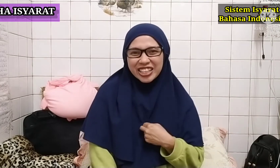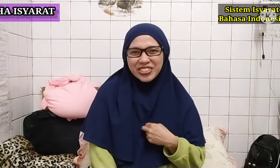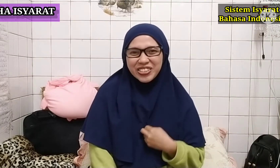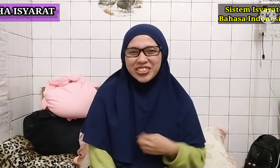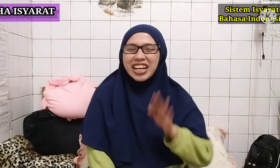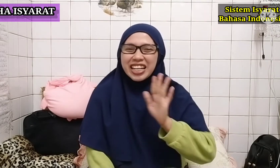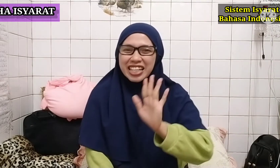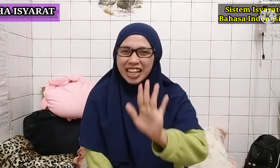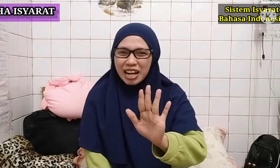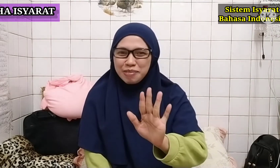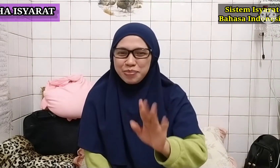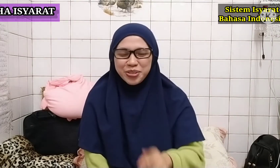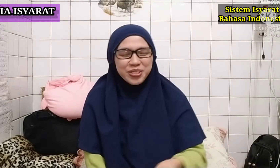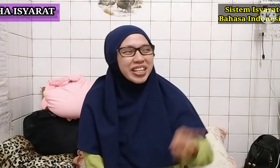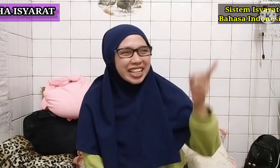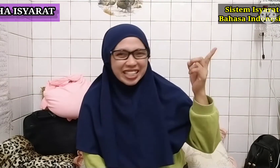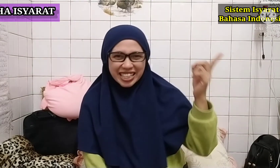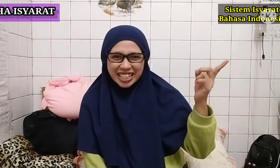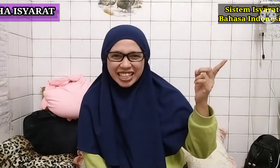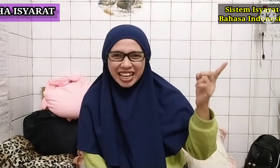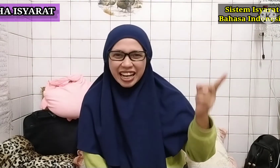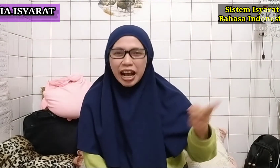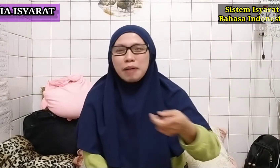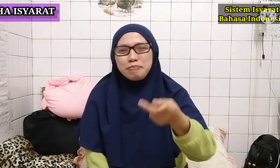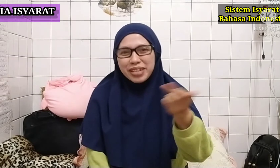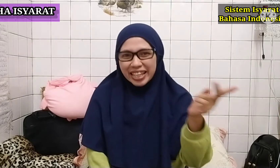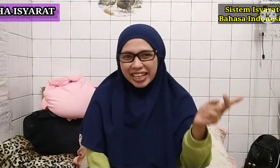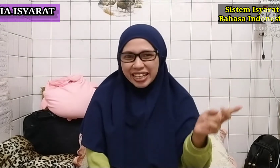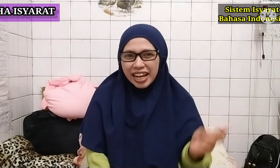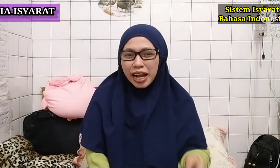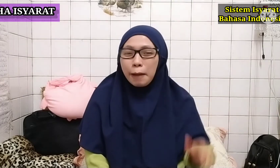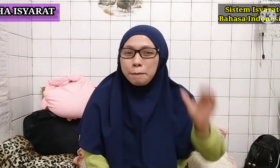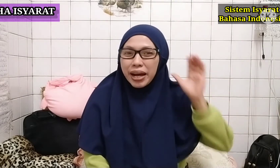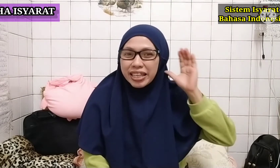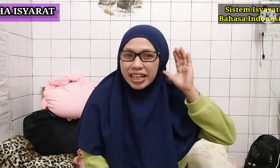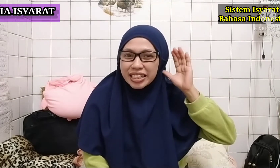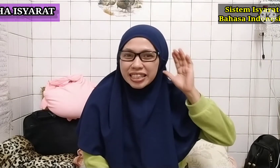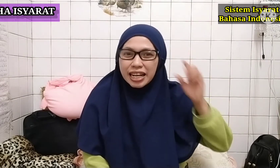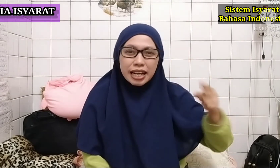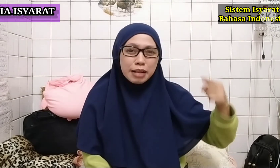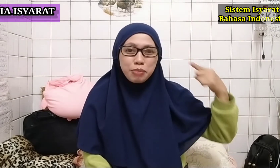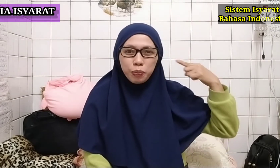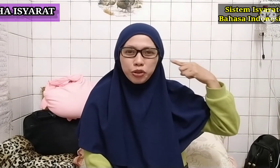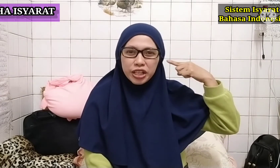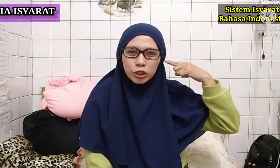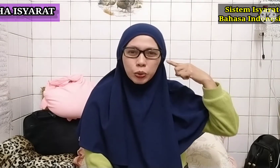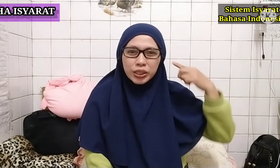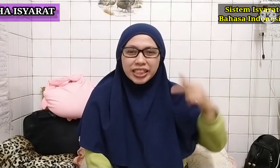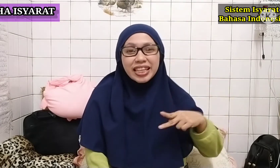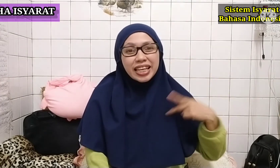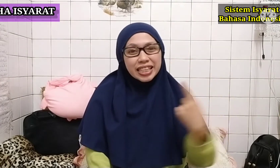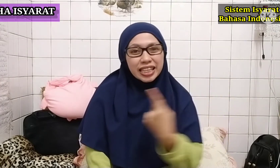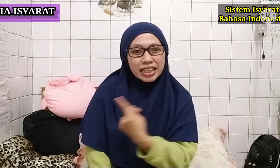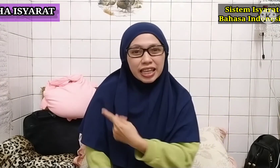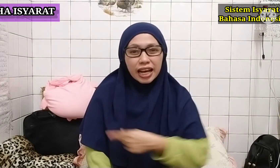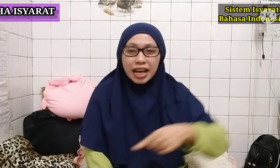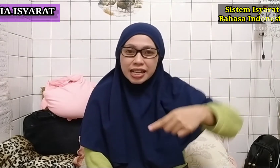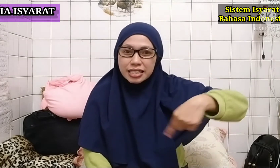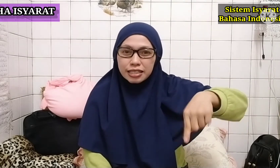aku, kamu, dia, mereka, baik yang dengar maupun yang tuli, kita